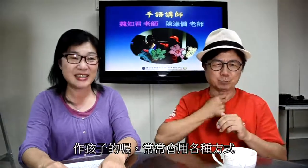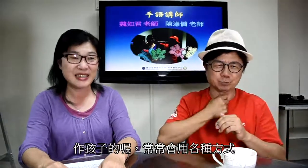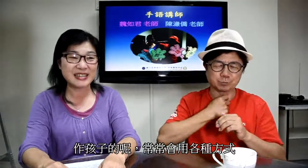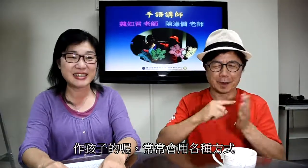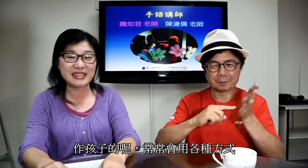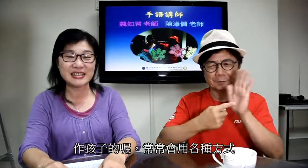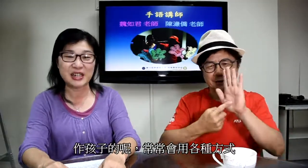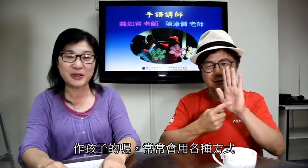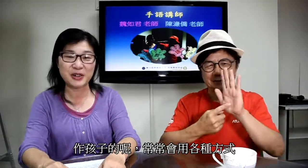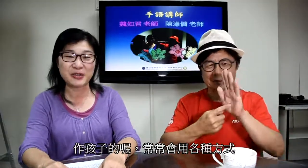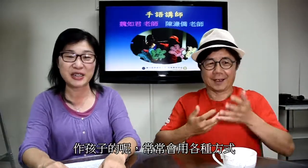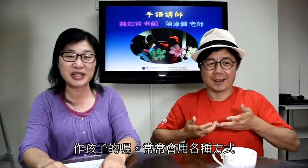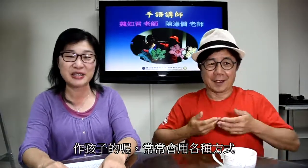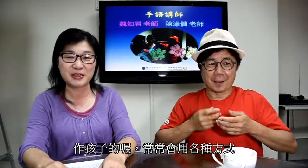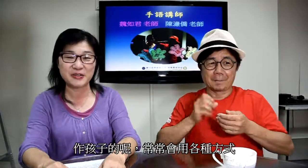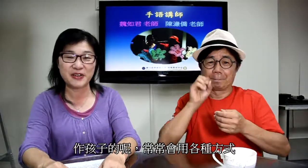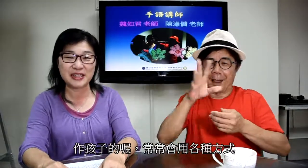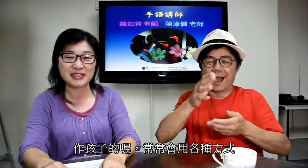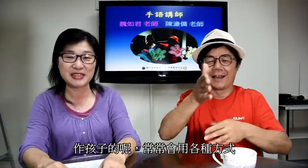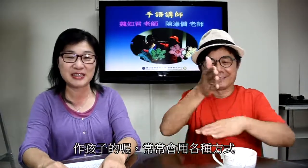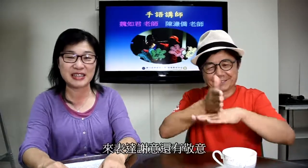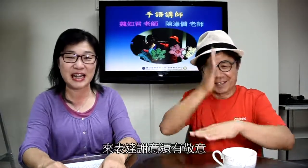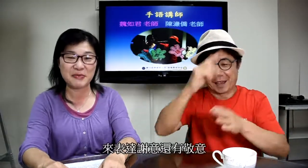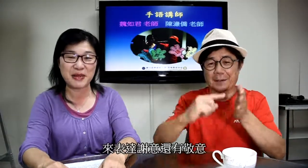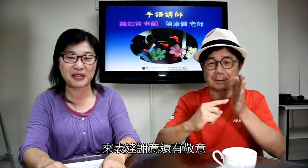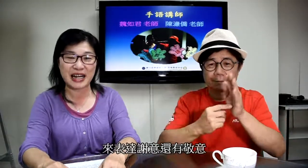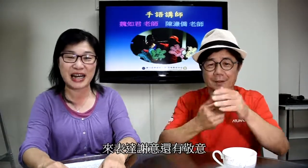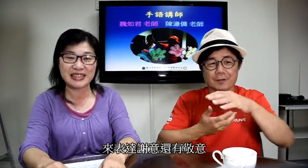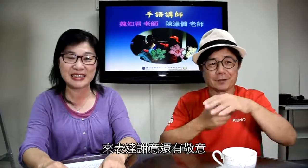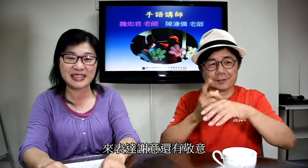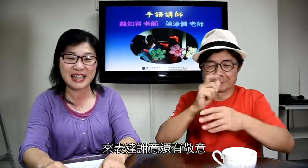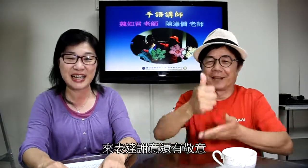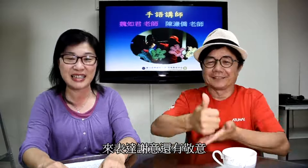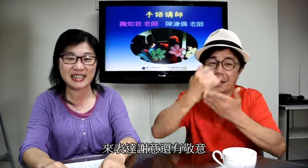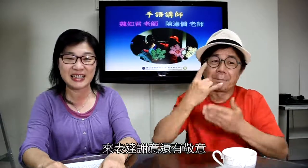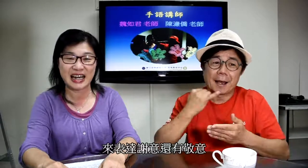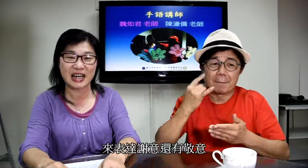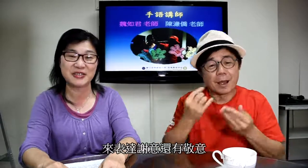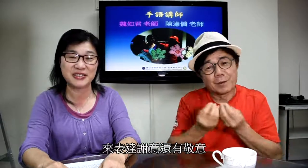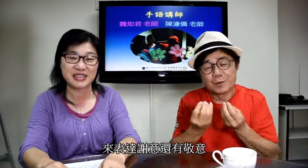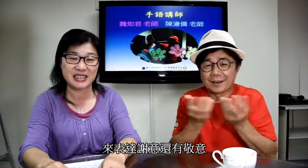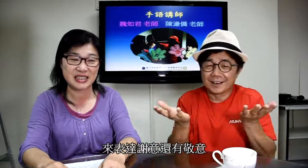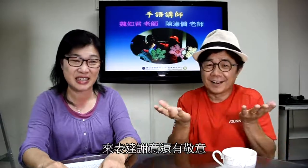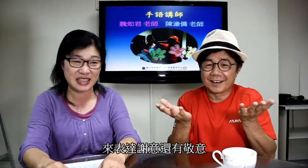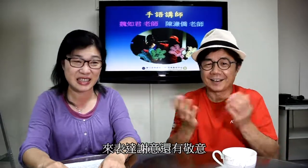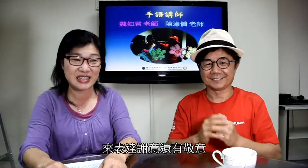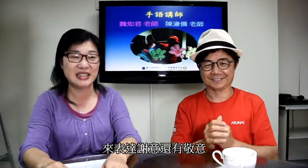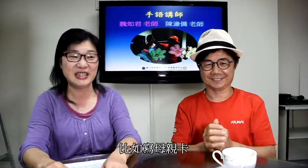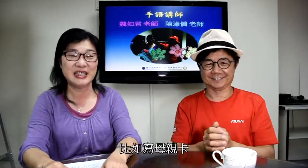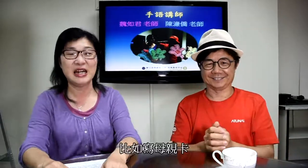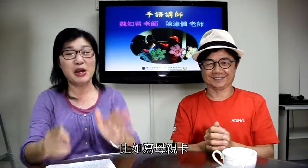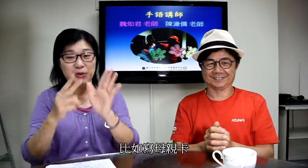呢，常常会用各种方式来表达谢意还有敬意，比